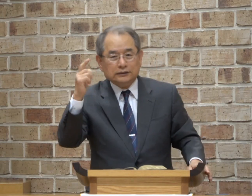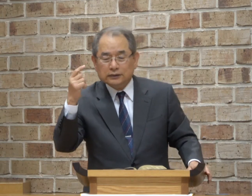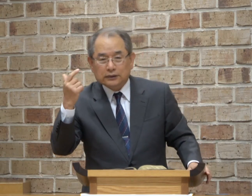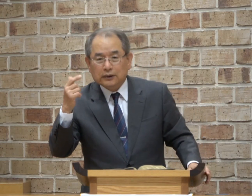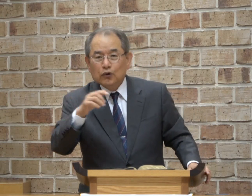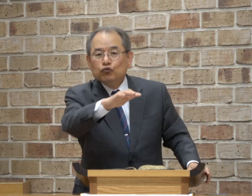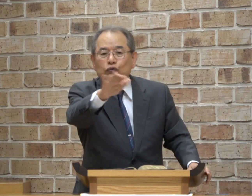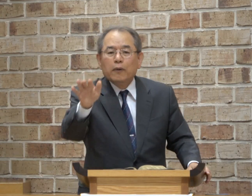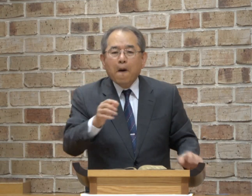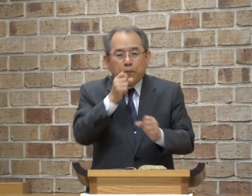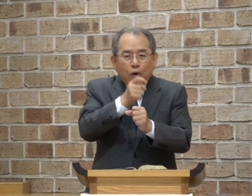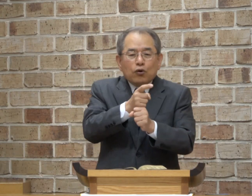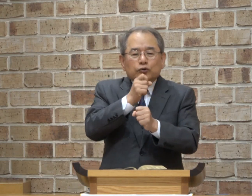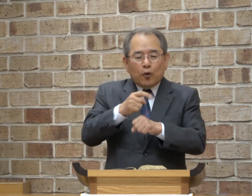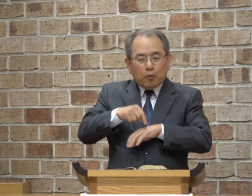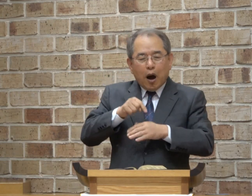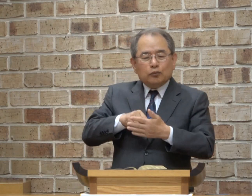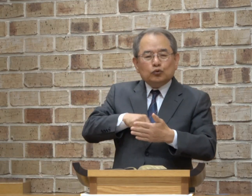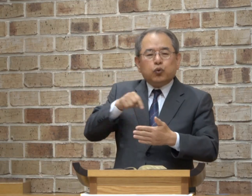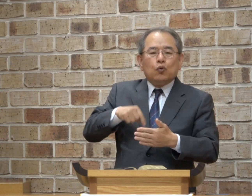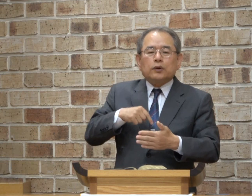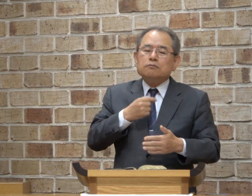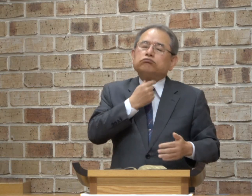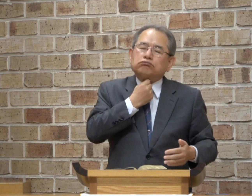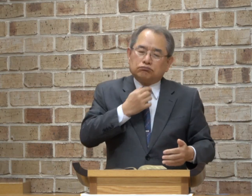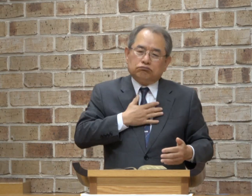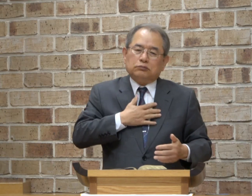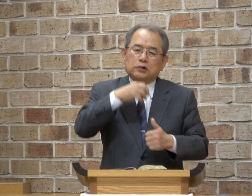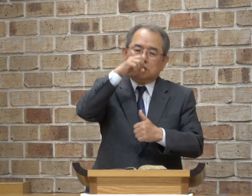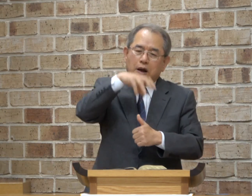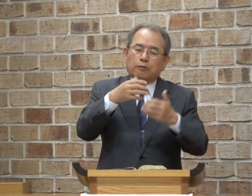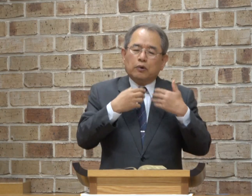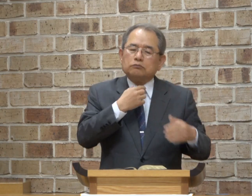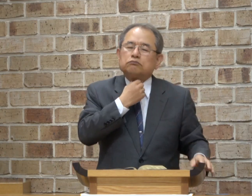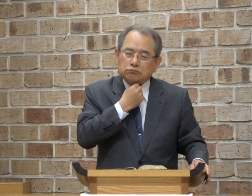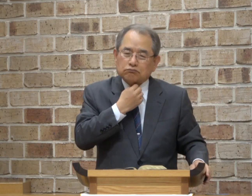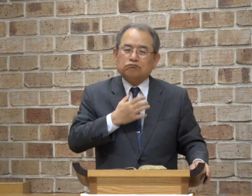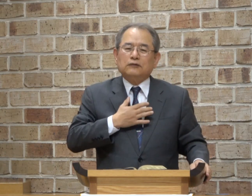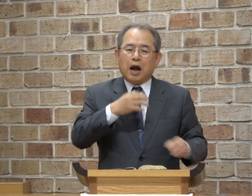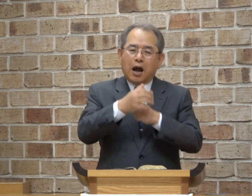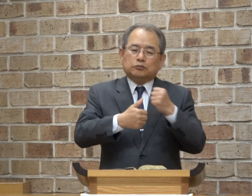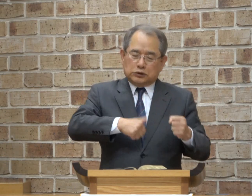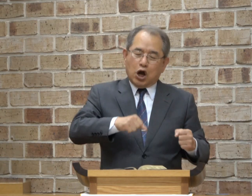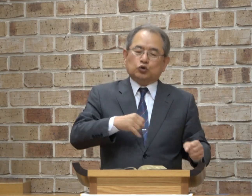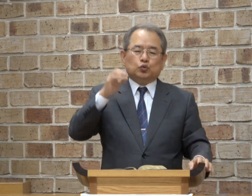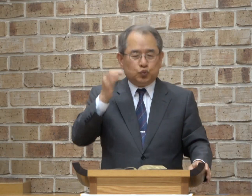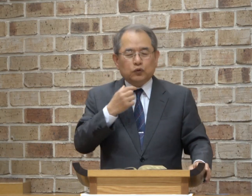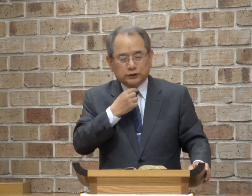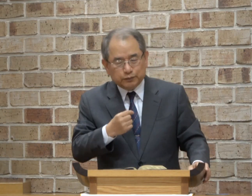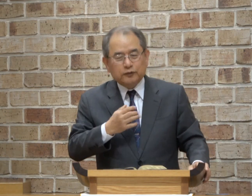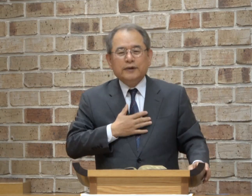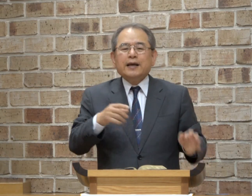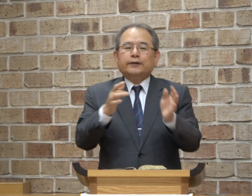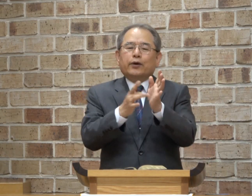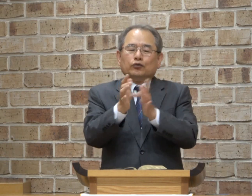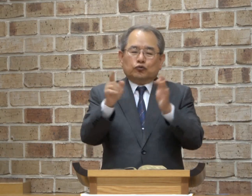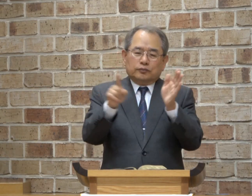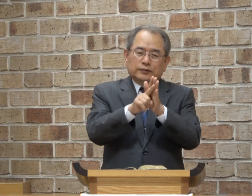내가 원해서 세례받고 싶은 것이 아니라 벌써 우리 안에 세례받고 싶고 하나님의 자녀가 되고 싶고 하는 이런